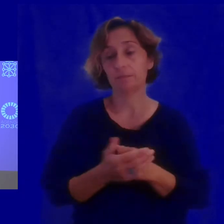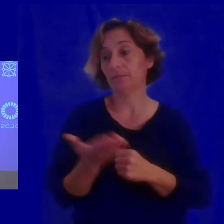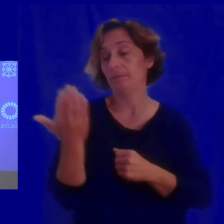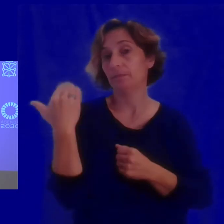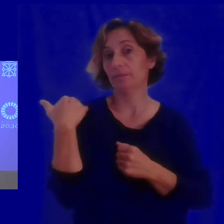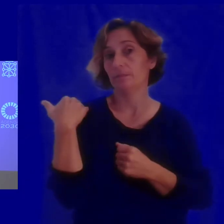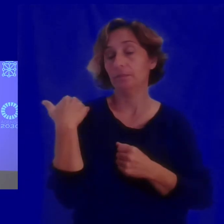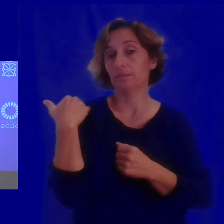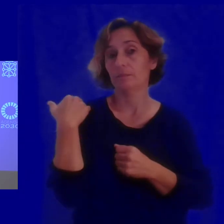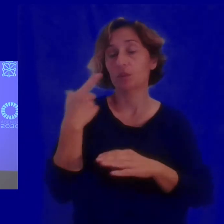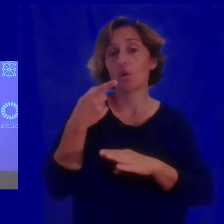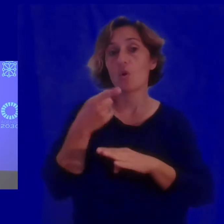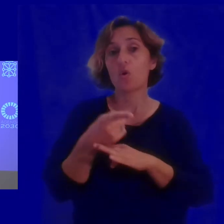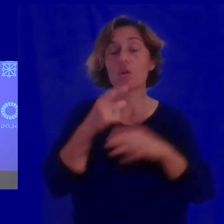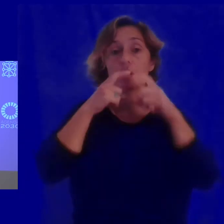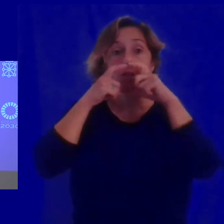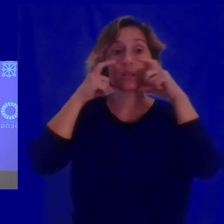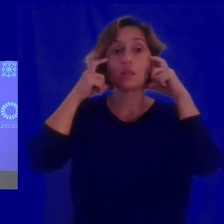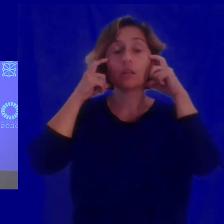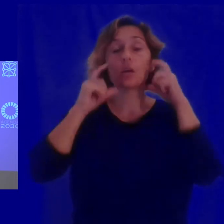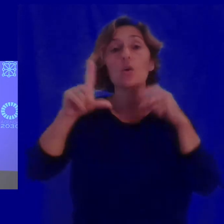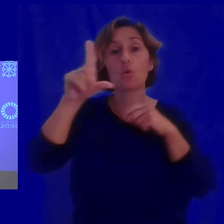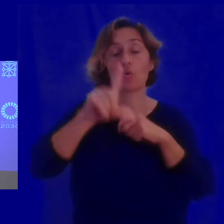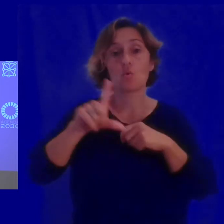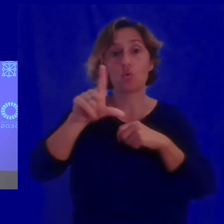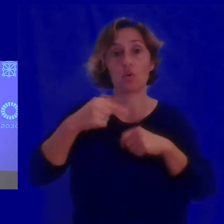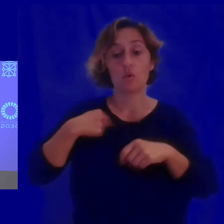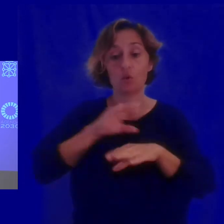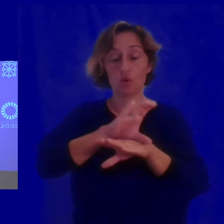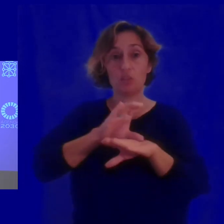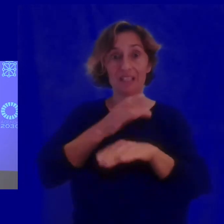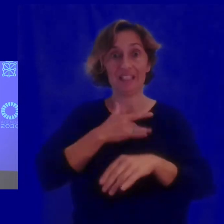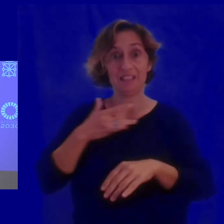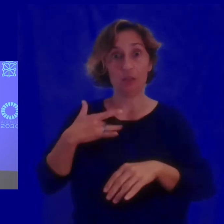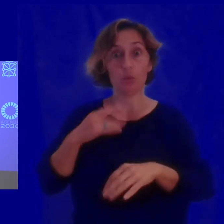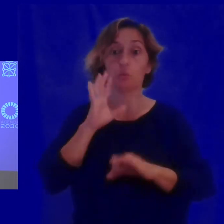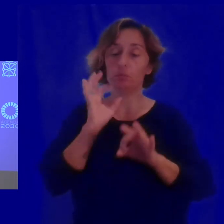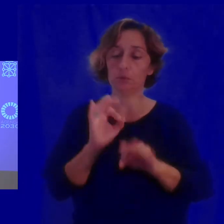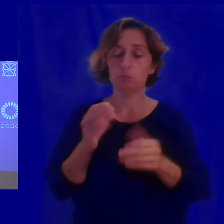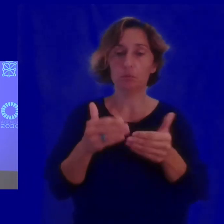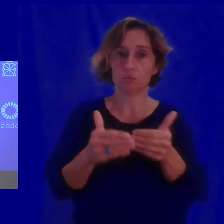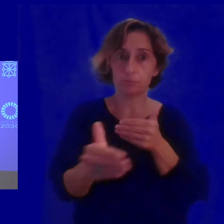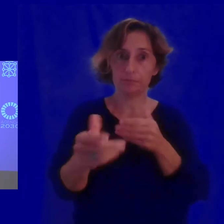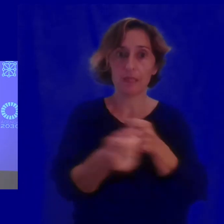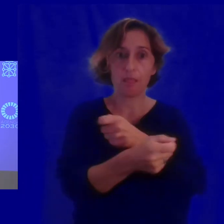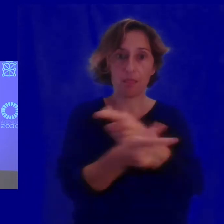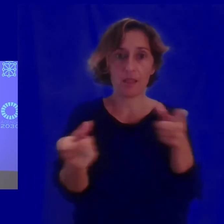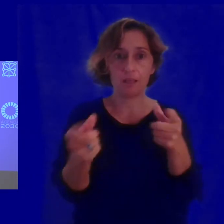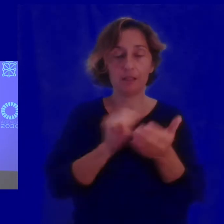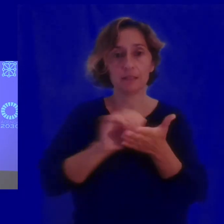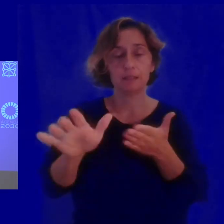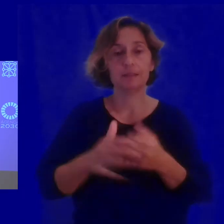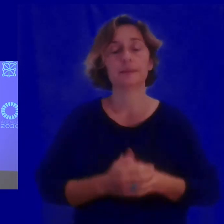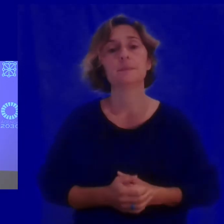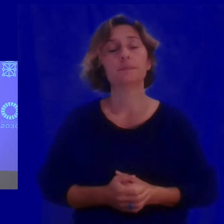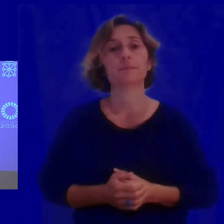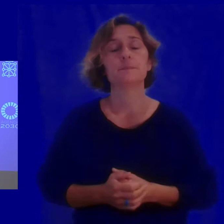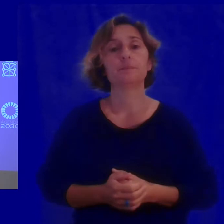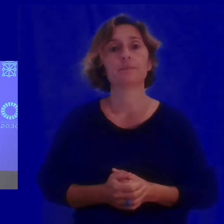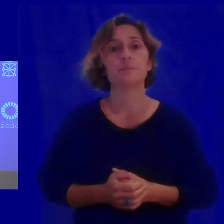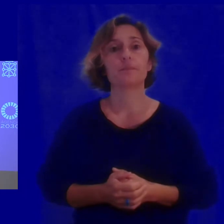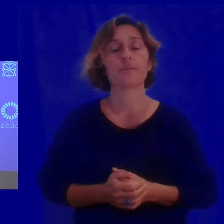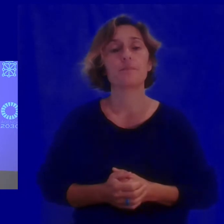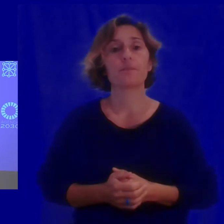la Orden Foral de Mascarillas de julio de esta consejera de Salud. Por otro lado, también Navarra, dentro de